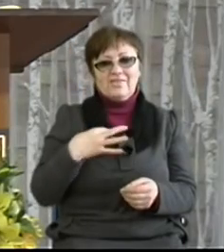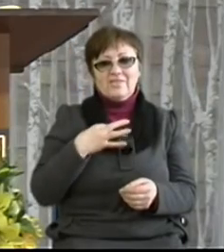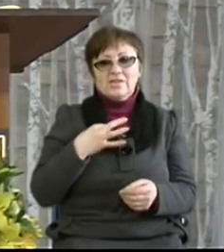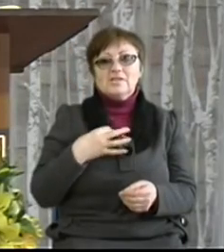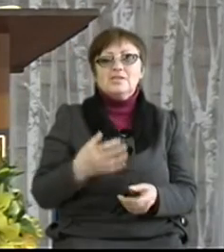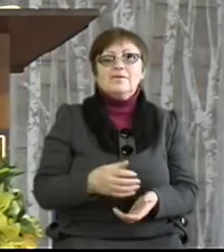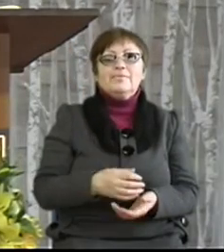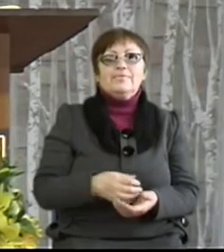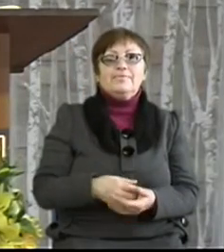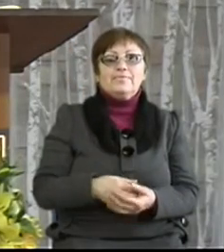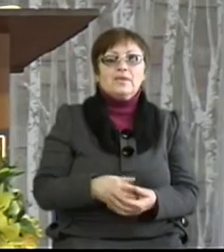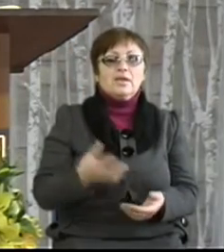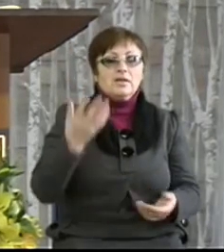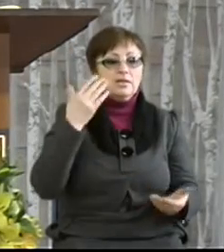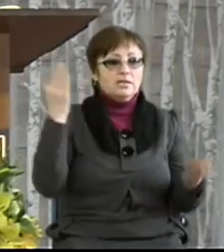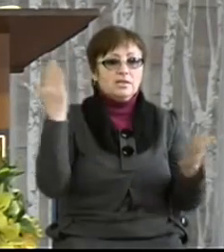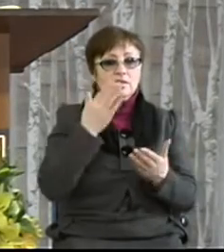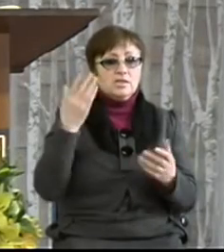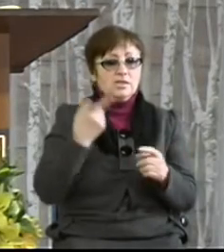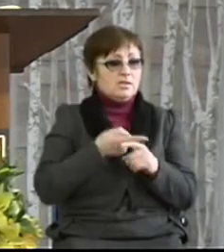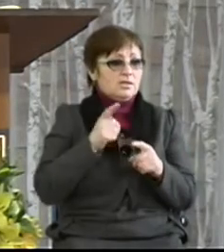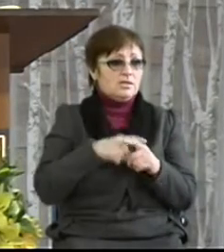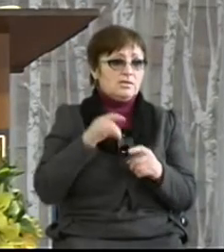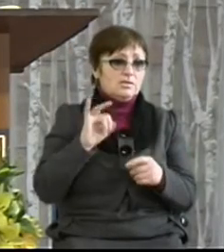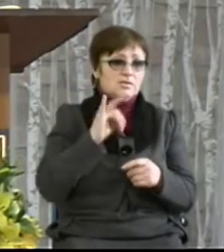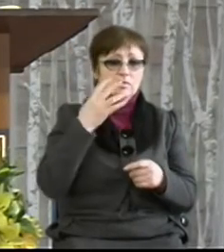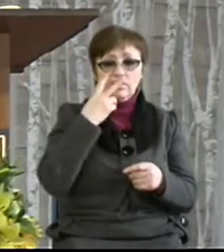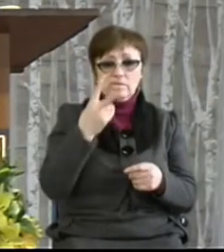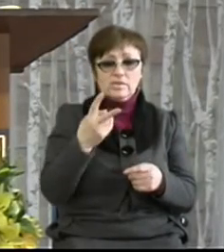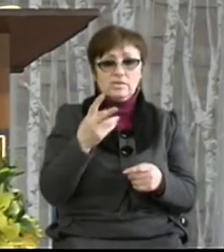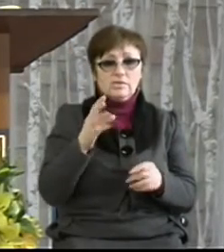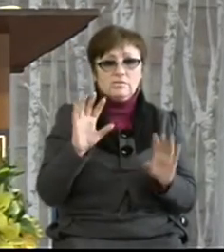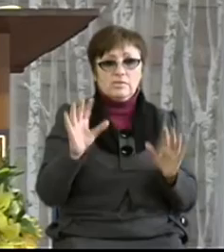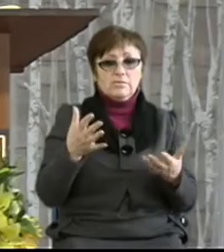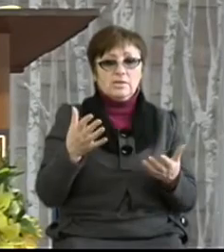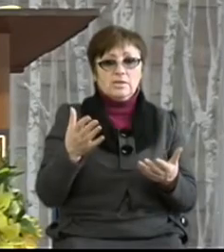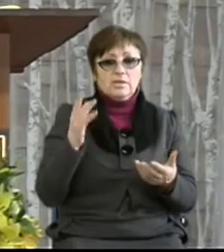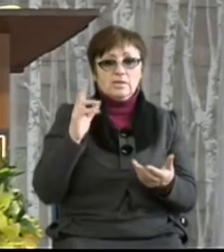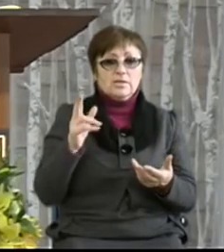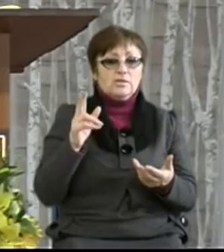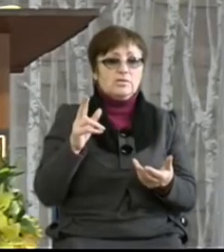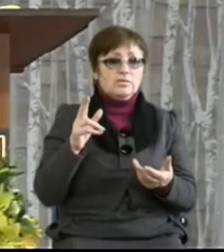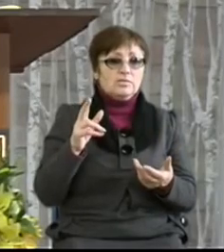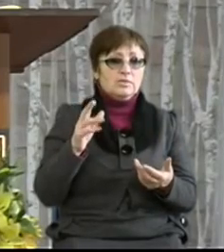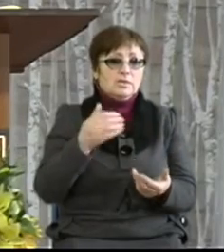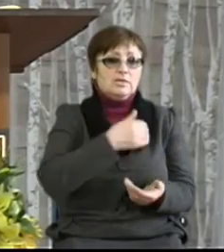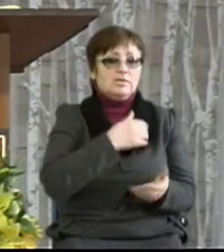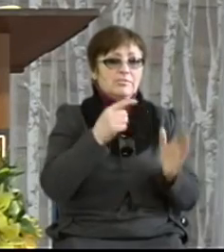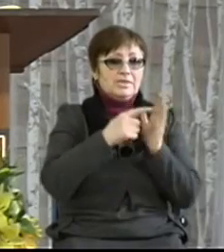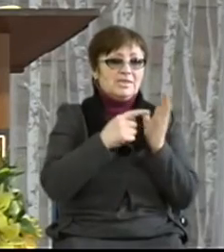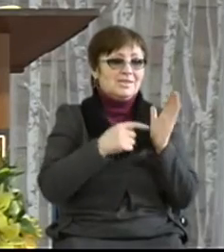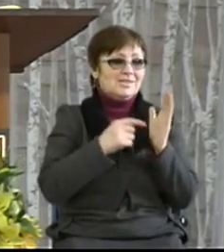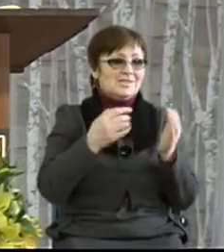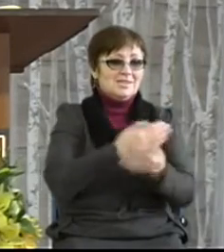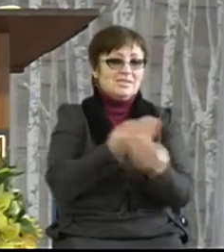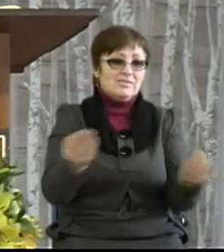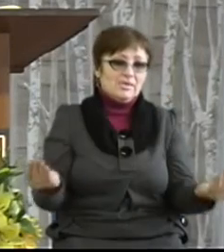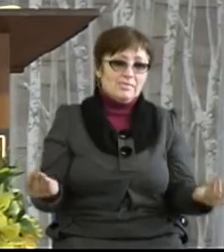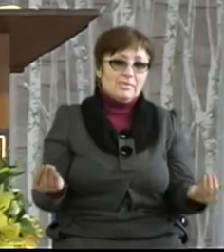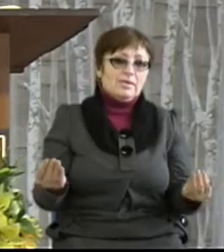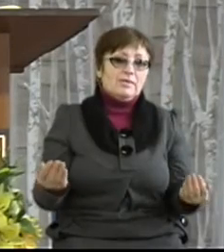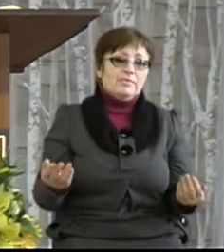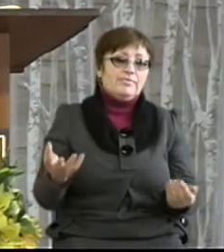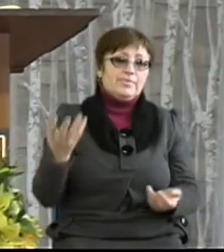определенные стихи. И когда я читал эту историю, то я увидел определенные моменты, с которыми хотел бы поделиться с вами.